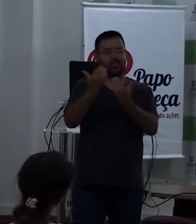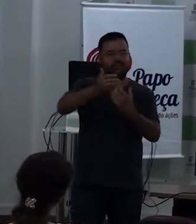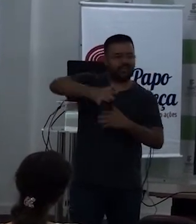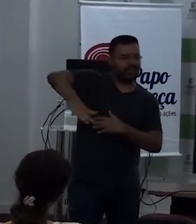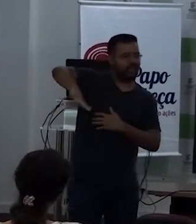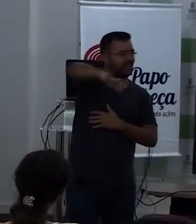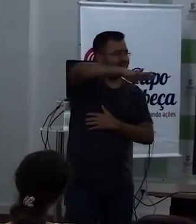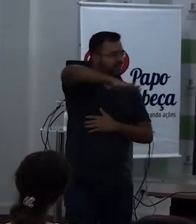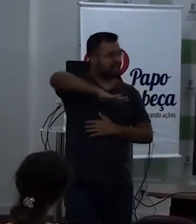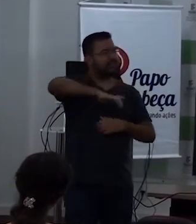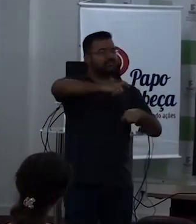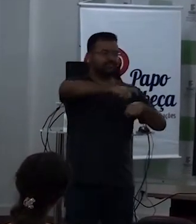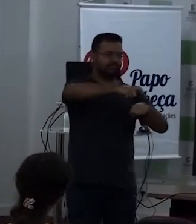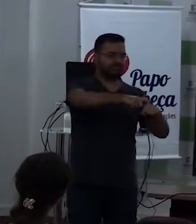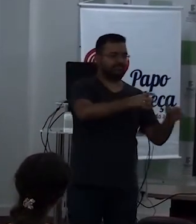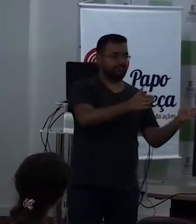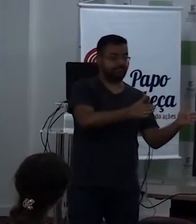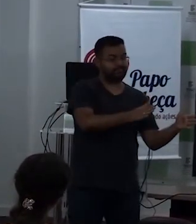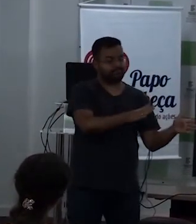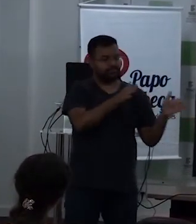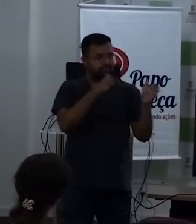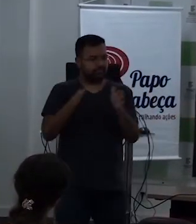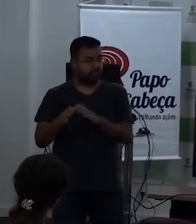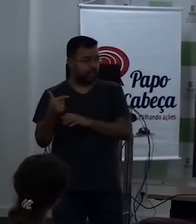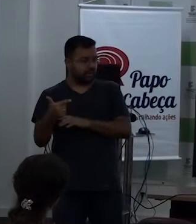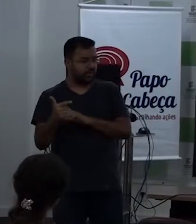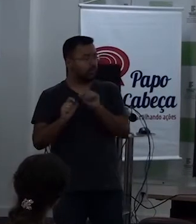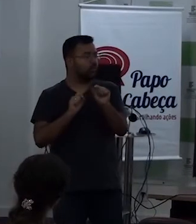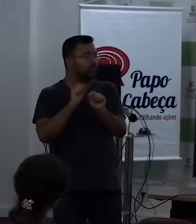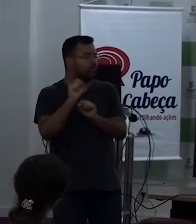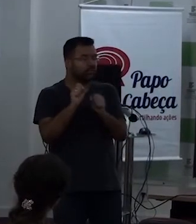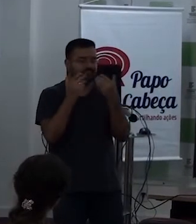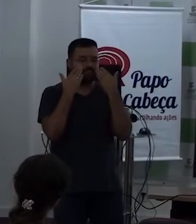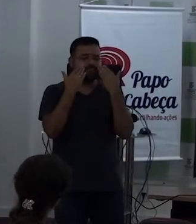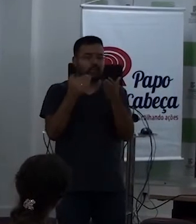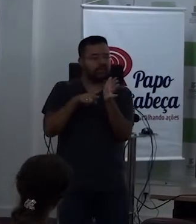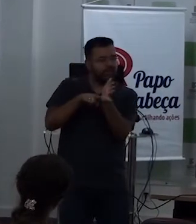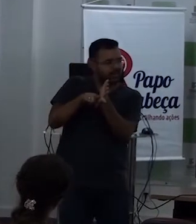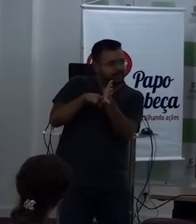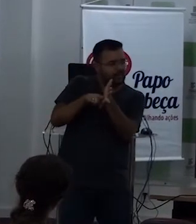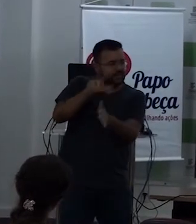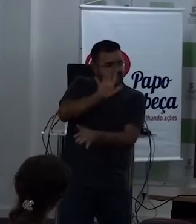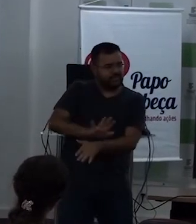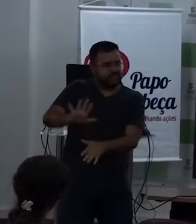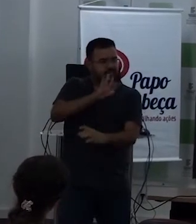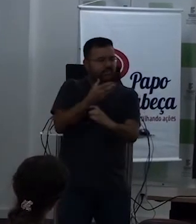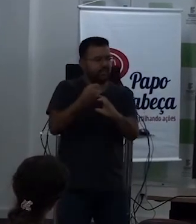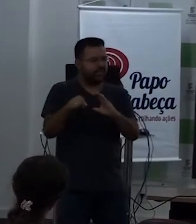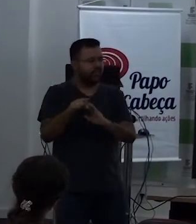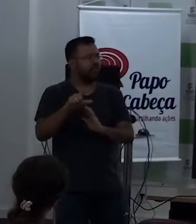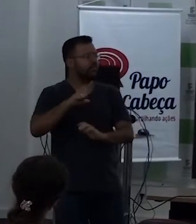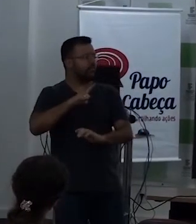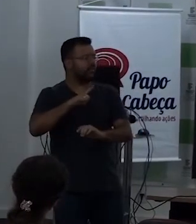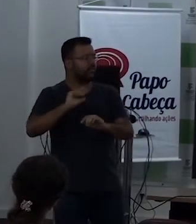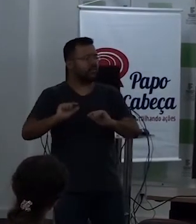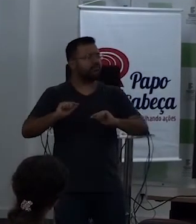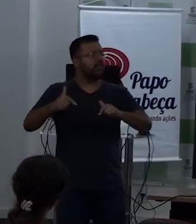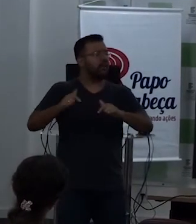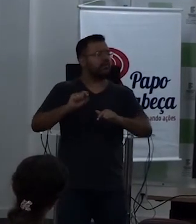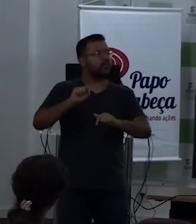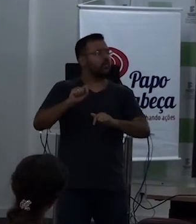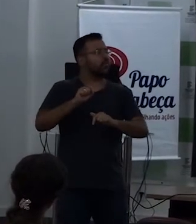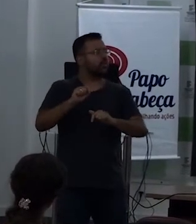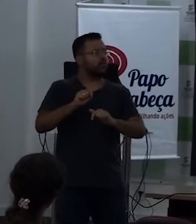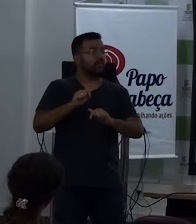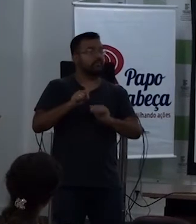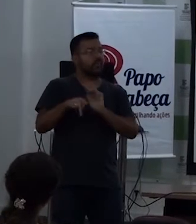a gente vai ter esse primeiro momento. No segundo momento, nós vamos estar apresentando um panorama da pesquisa do CEPOL, quais as ações da